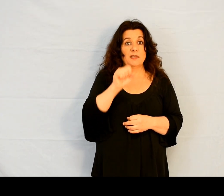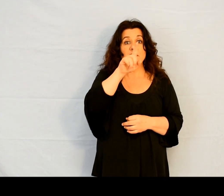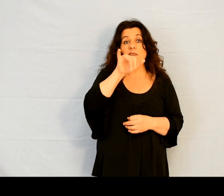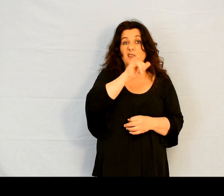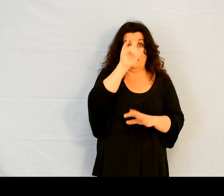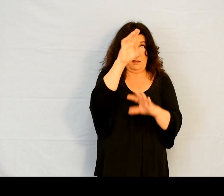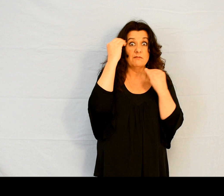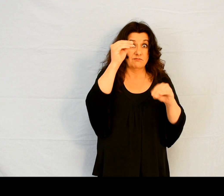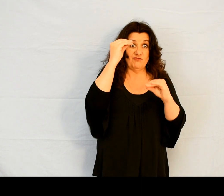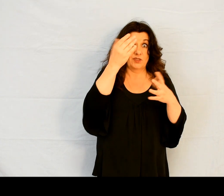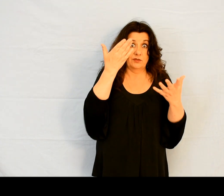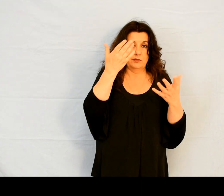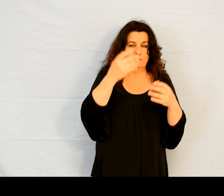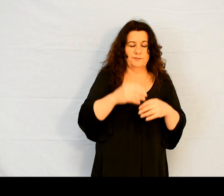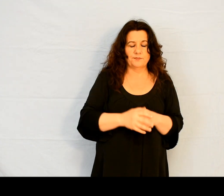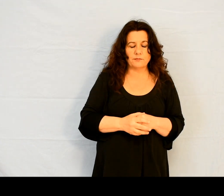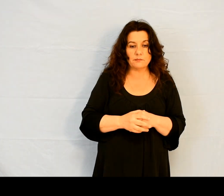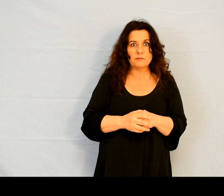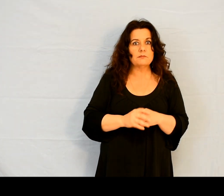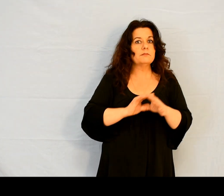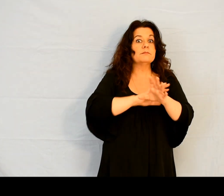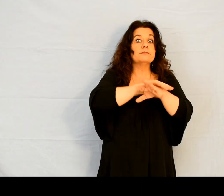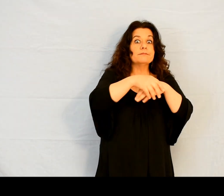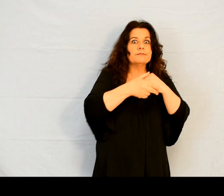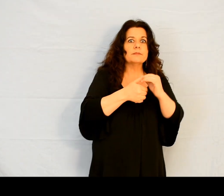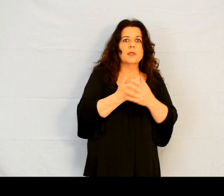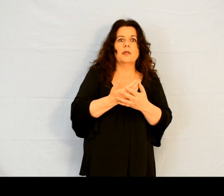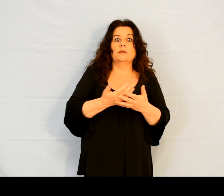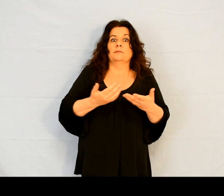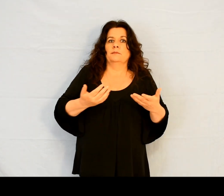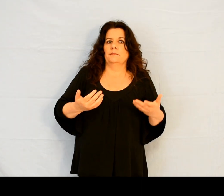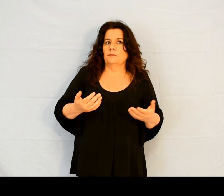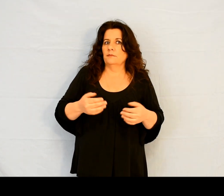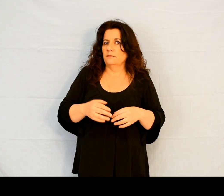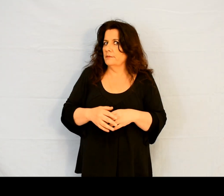Alors Pilate fit saisir Jésus pour qu'il soit flagellé.